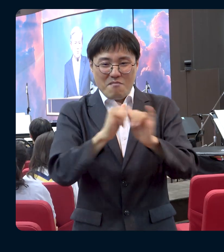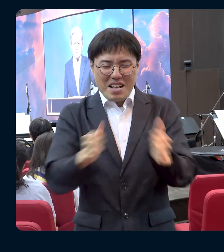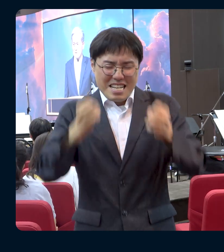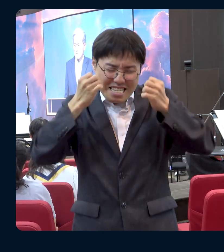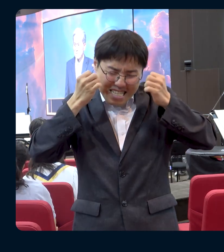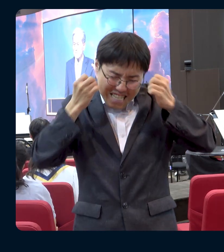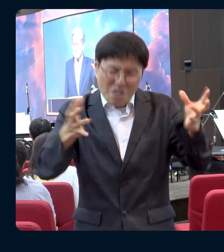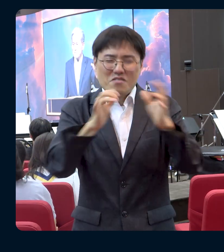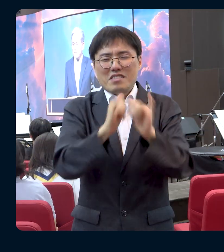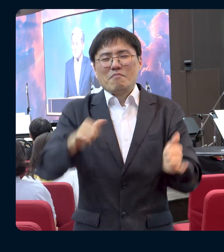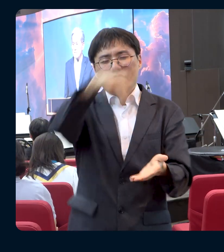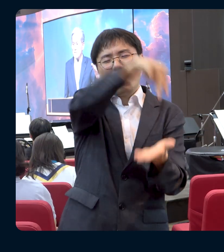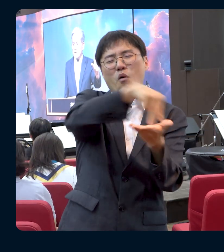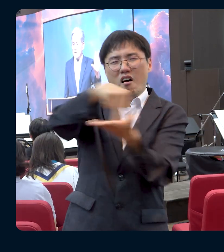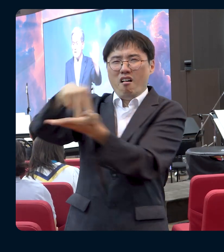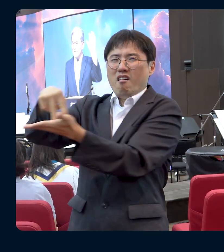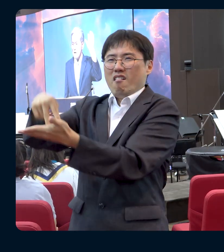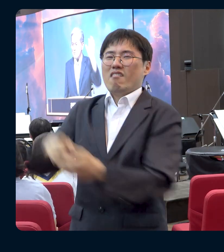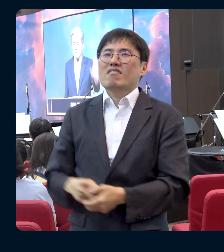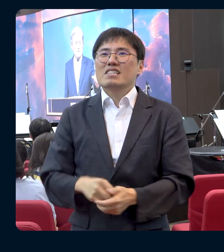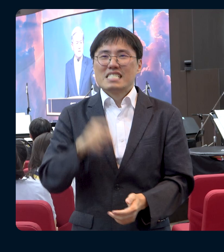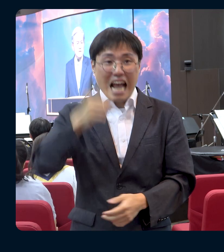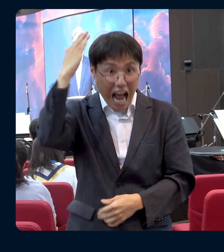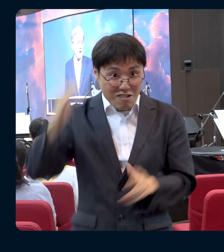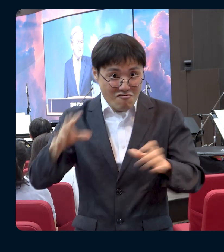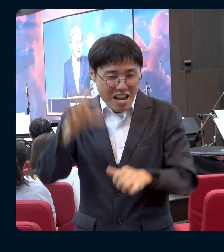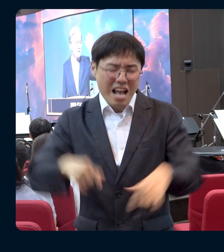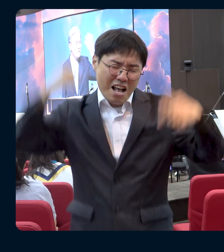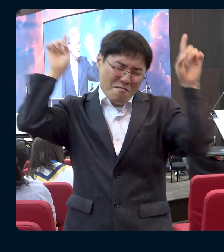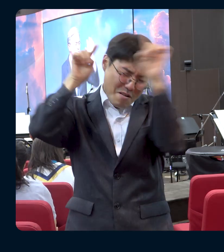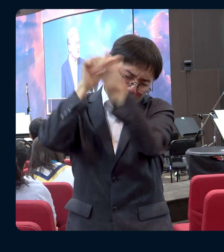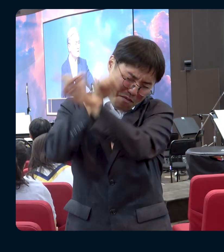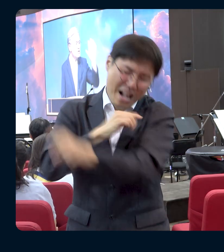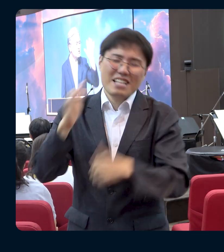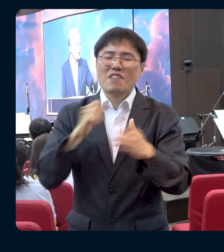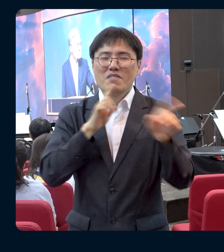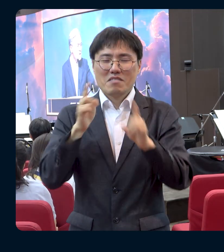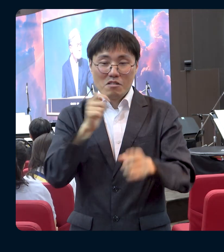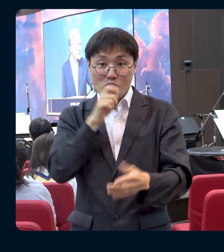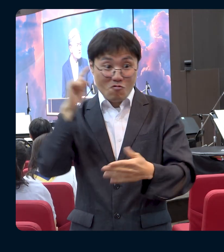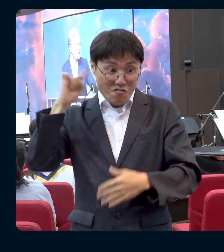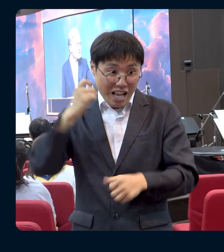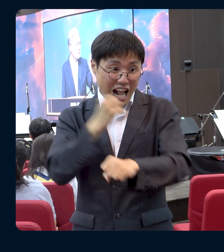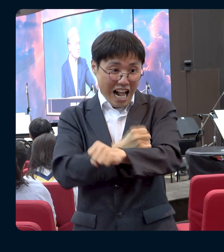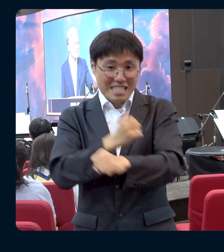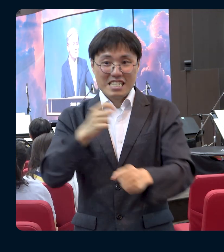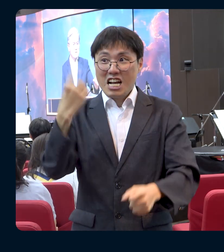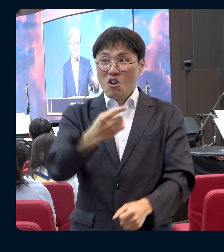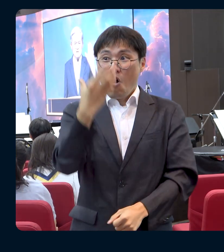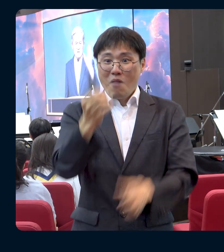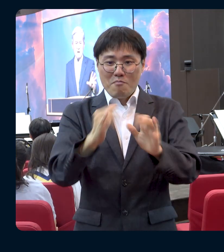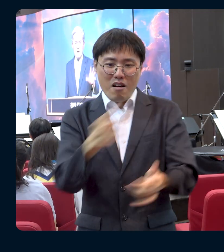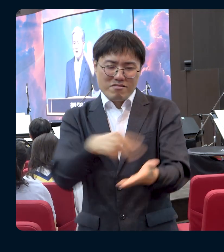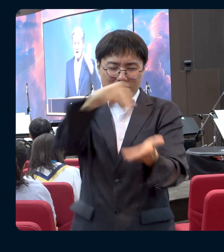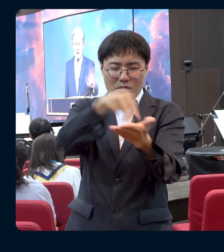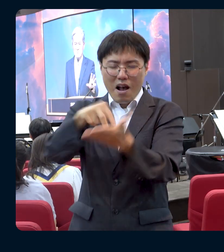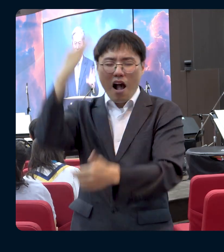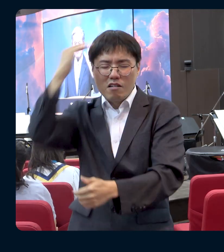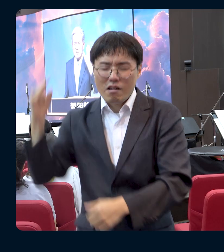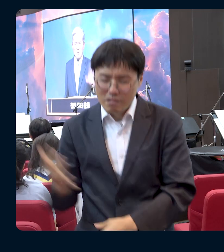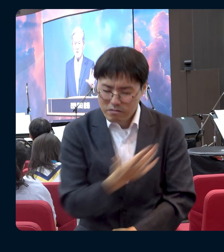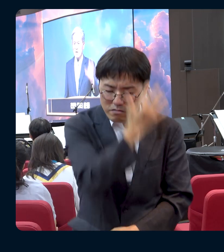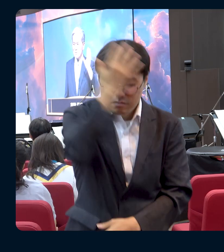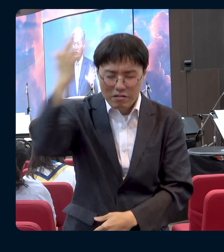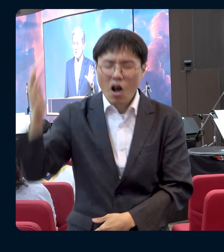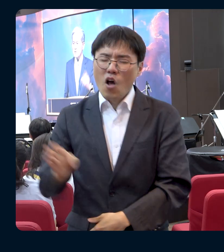세우는 운동이에요. 예, 이 한국이 매일 하나님 말씀 묵상하는 1000만 명의 사람이 세워진다면 이 나라가